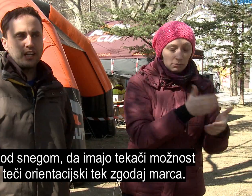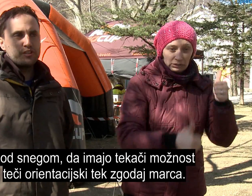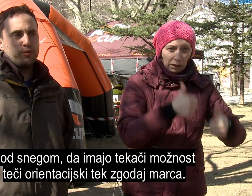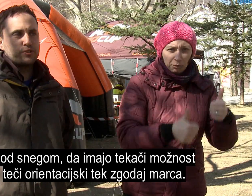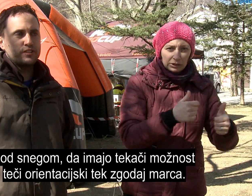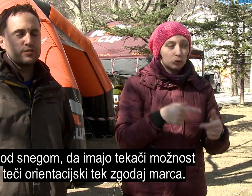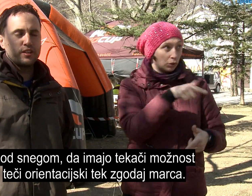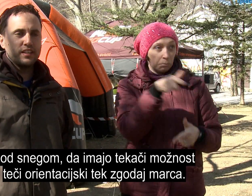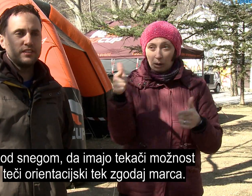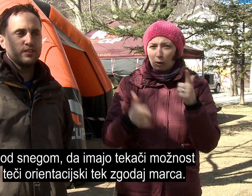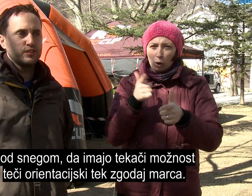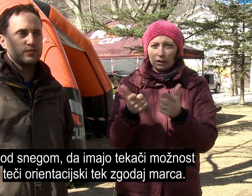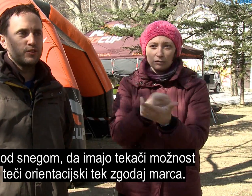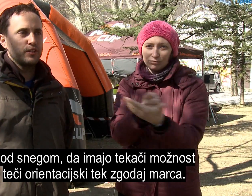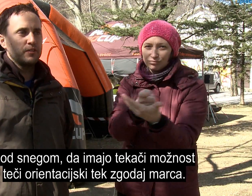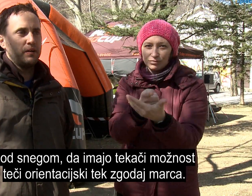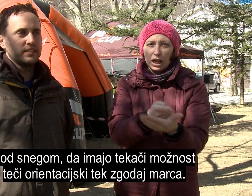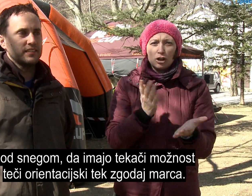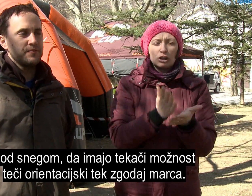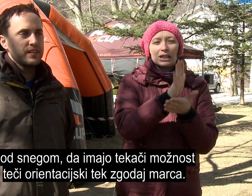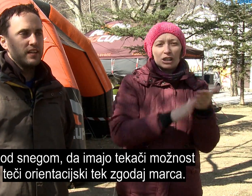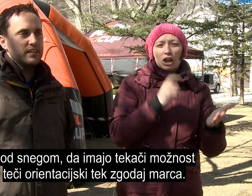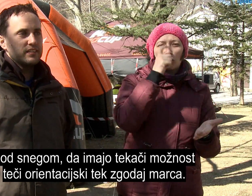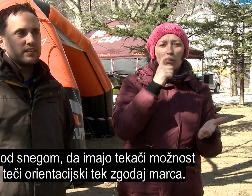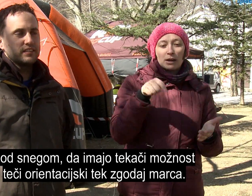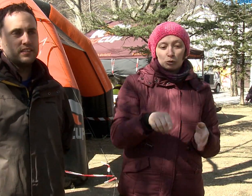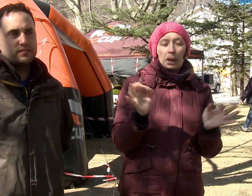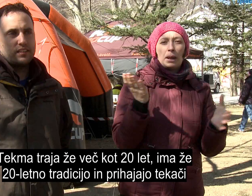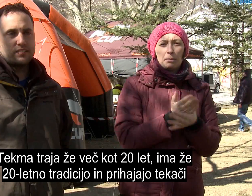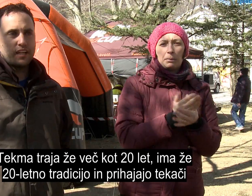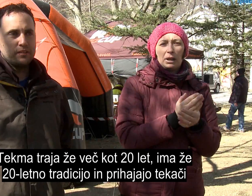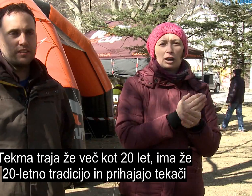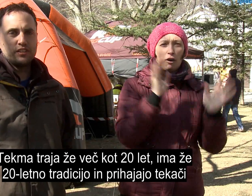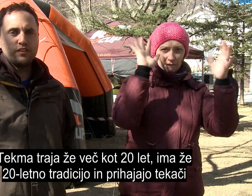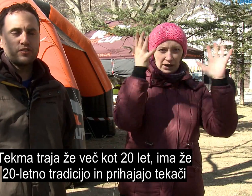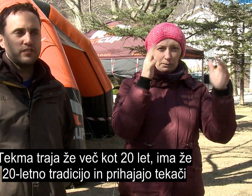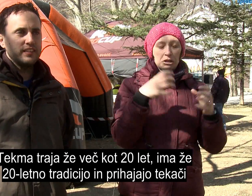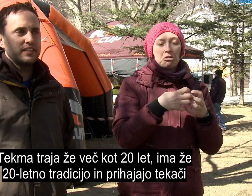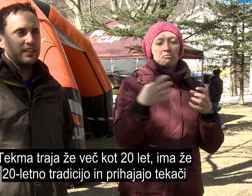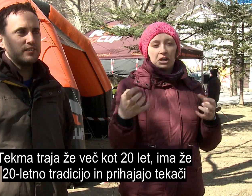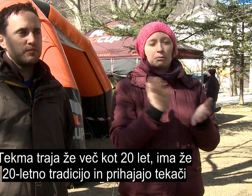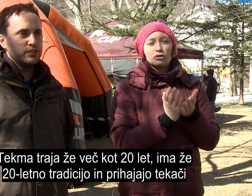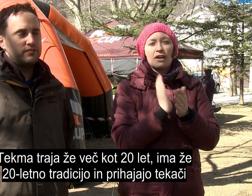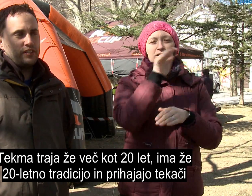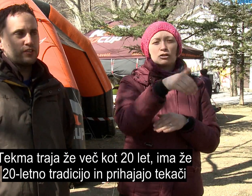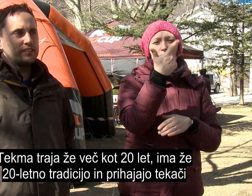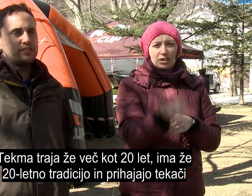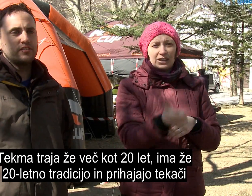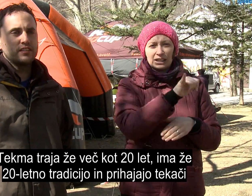tekači možnost teči orientacijo že zgodaj marca. Zdaj, ta tekma traja že več kot 20 let, torej ima že več kot 20-letno